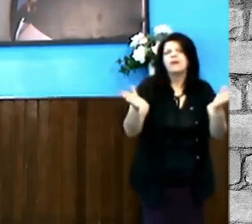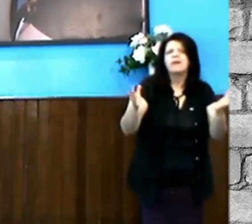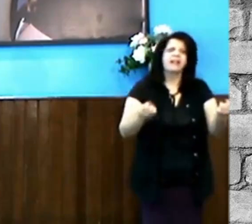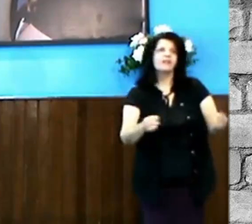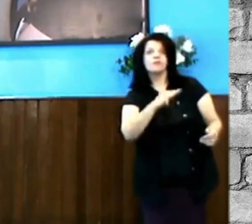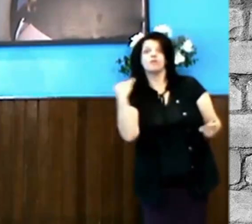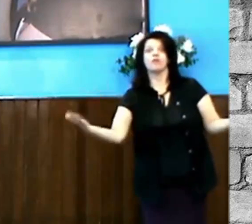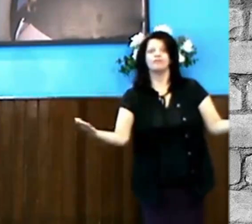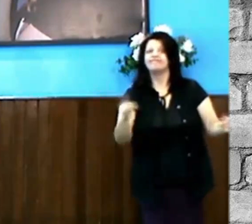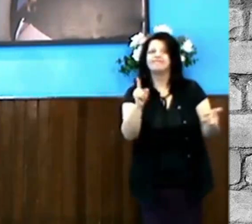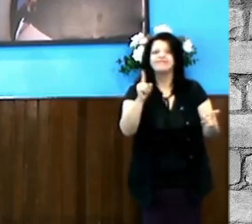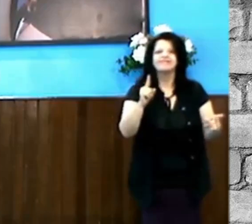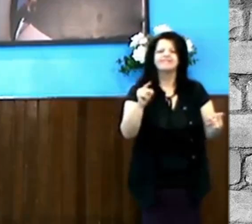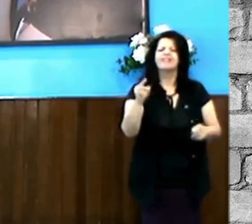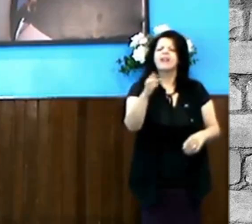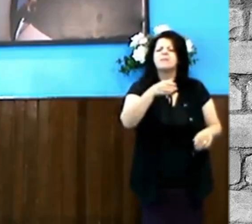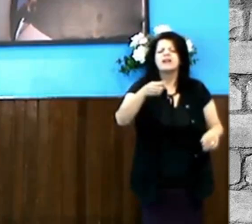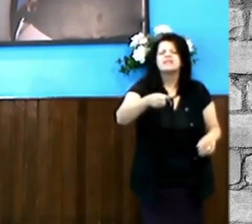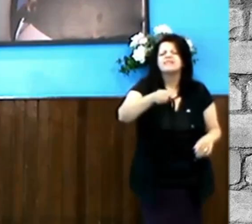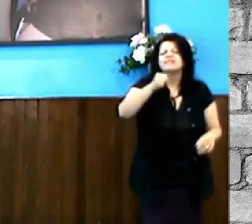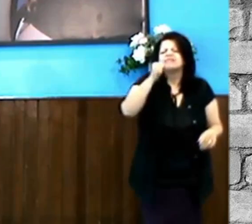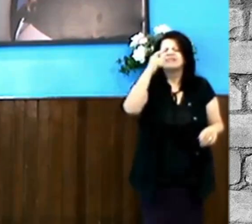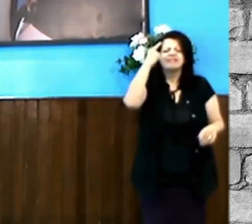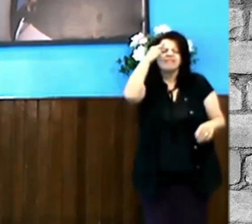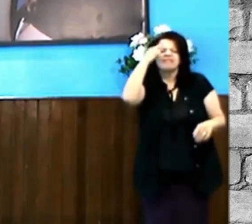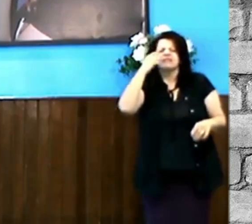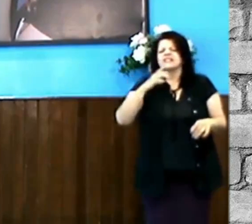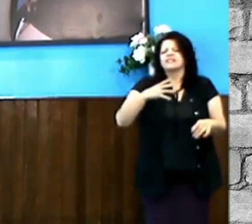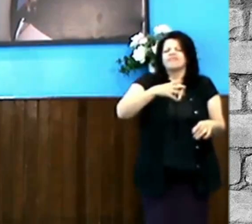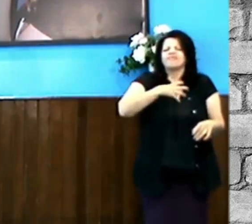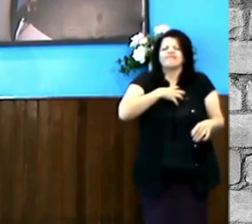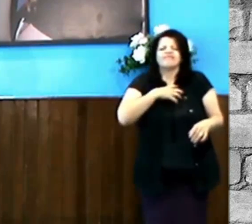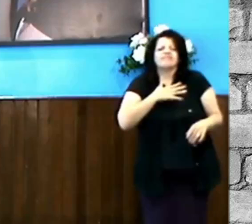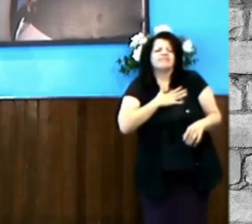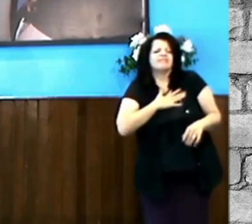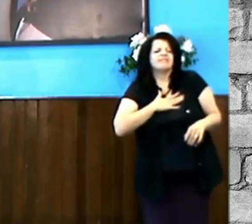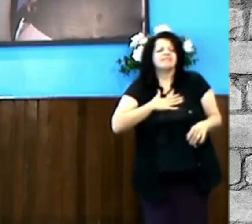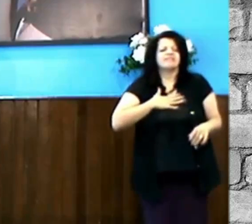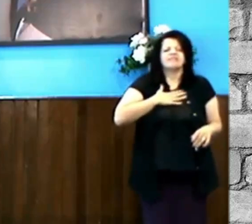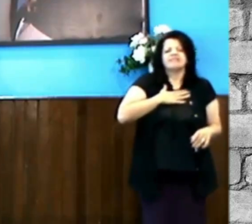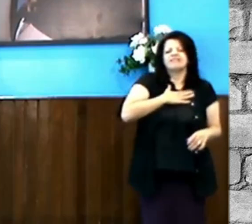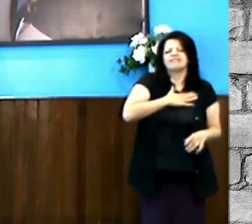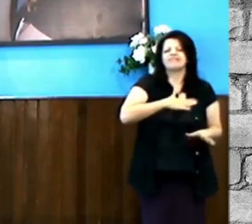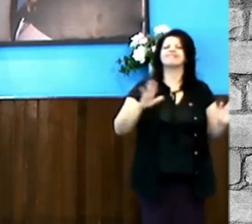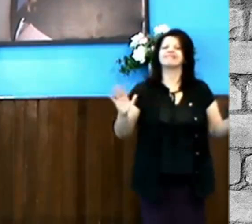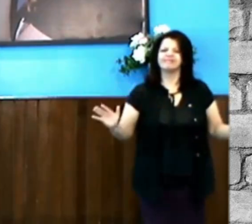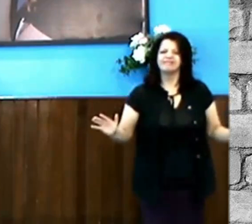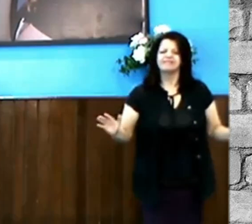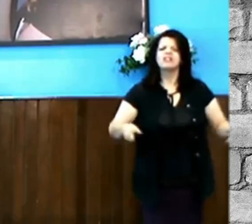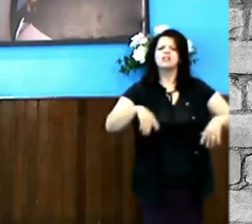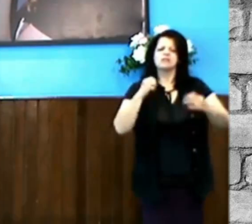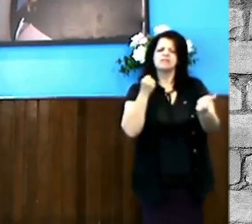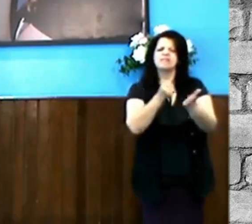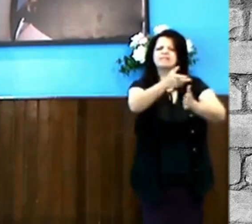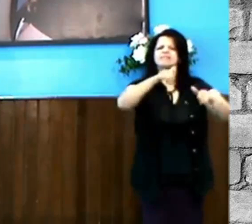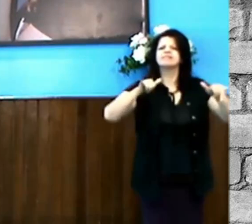fizeram isso porque eles entenderam que aquela substância podia trazer-lhes algum tipo de refrigério. Quando as pessoas compram no mercado,